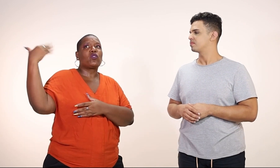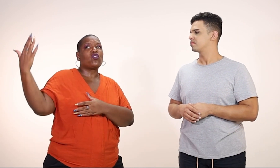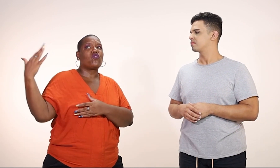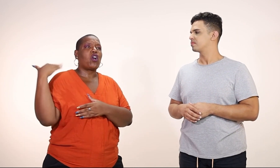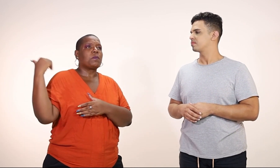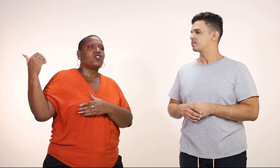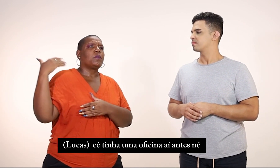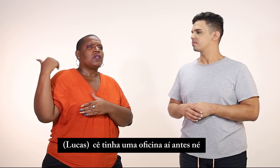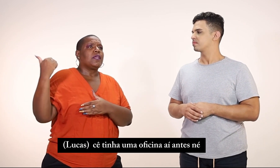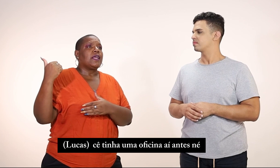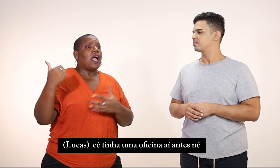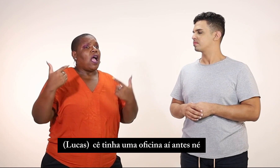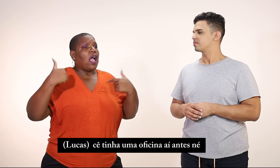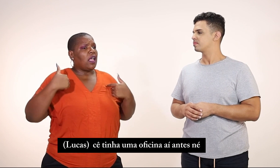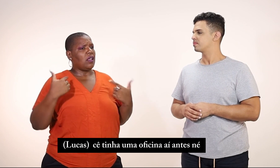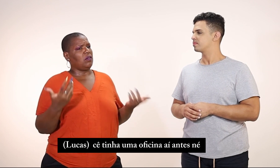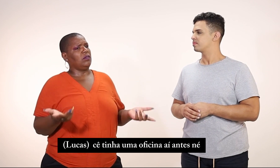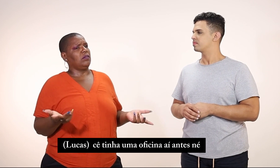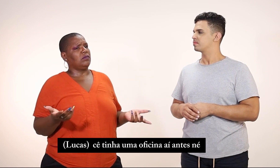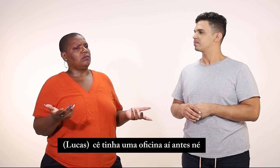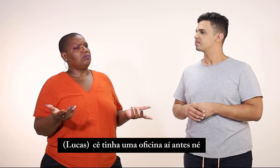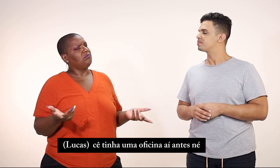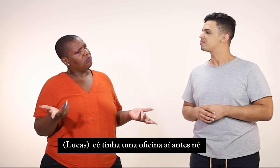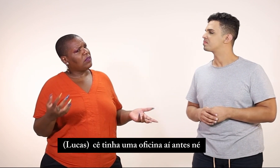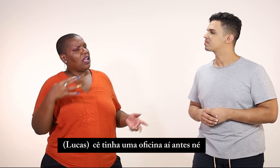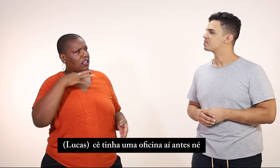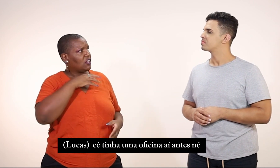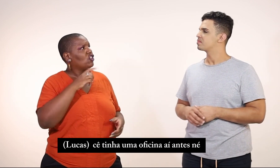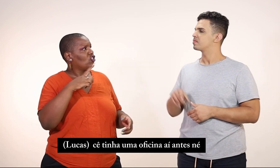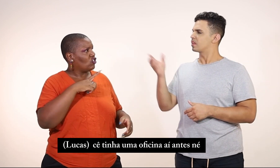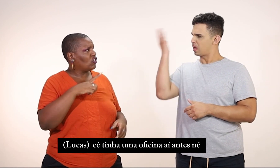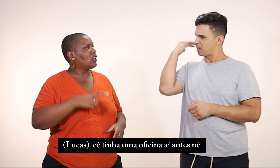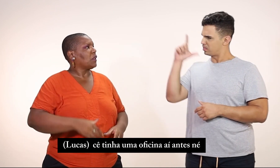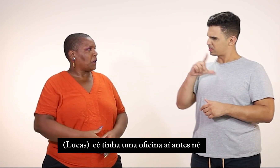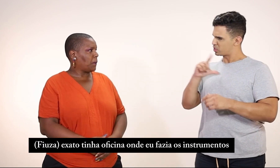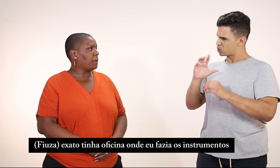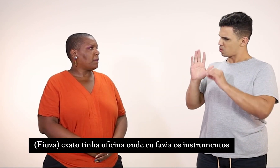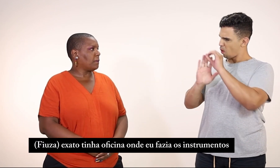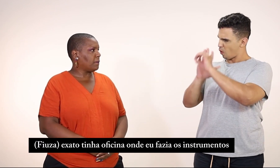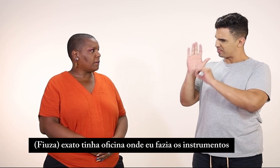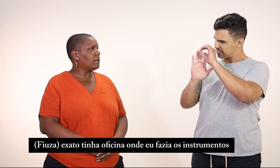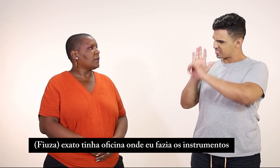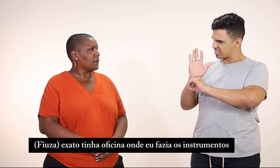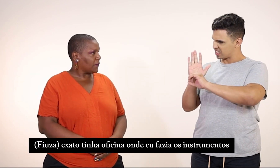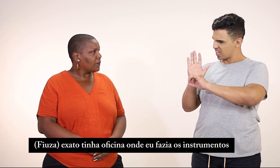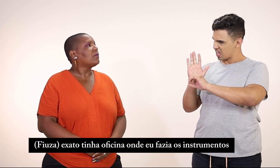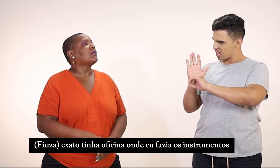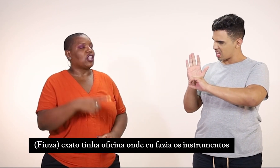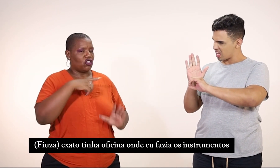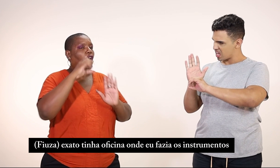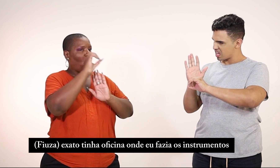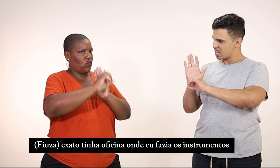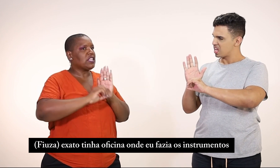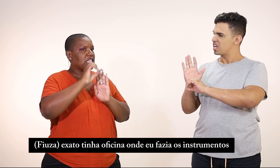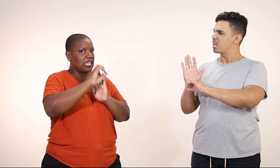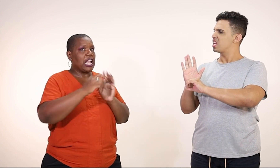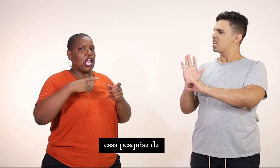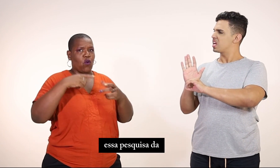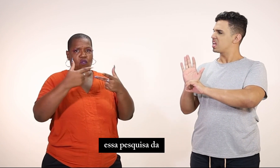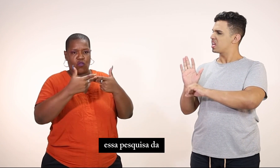eu acabei com a marcenaria. Você tinha uma oficina aí antes, né? Exato, tinha a oficina onde eu fazia os instrumentos, essa pesquisa